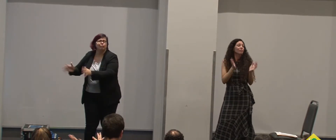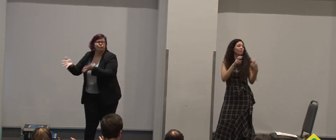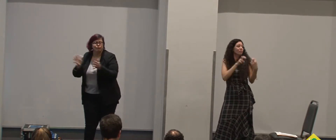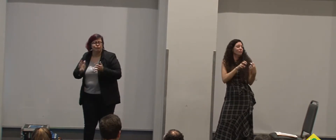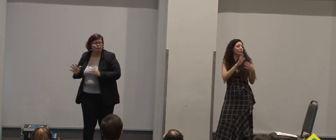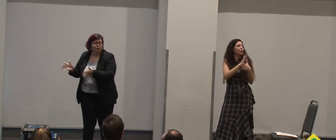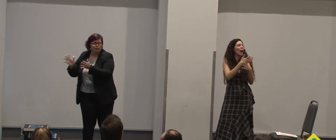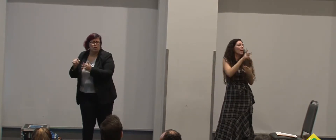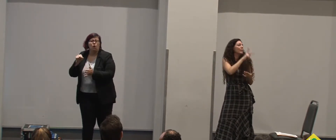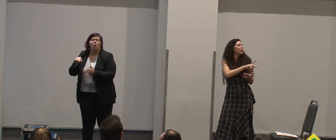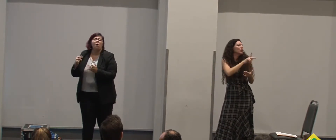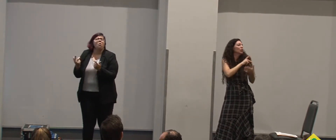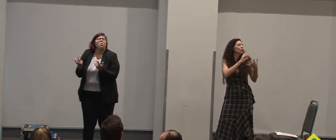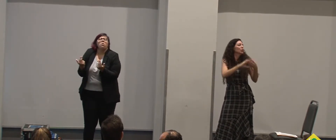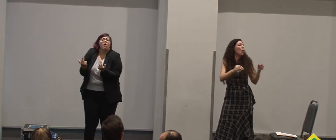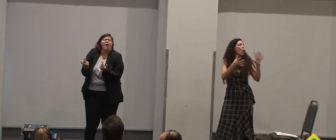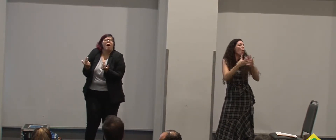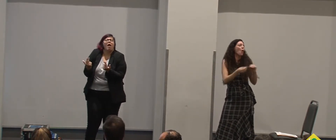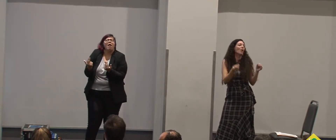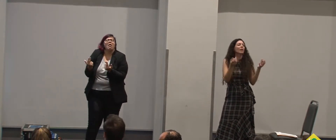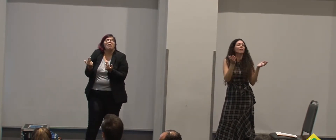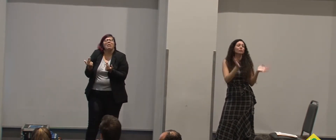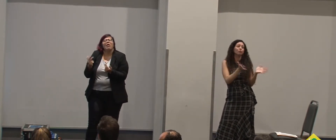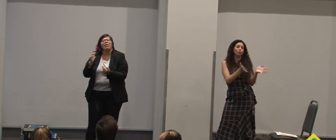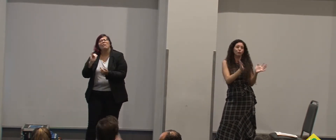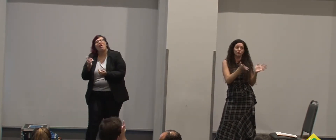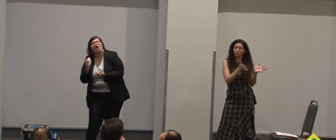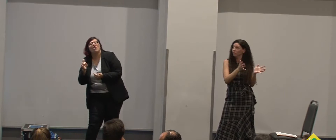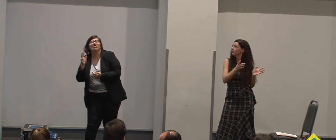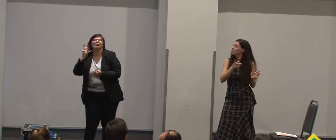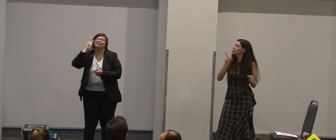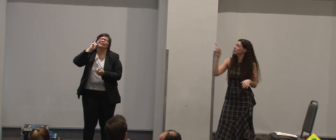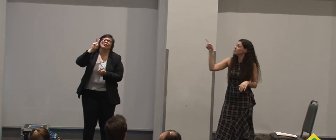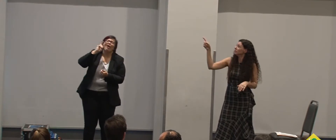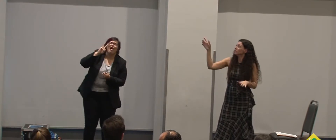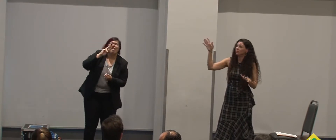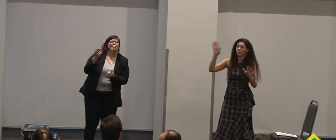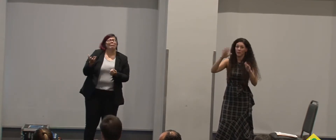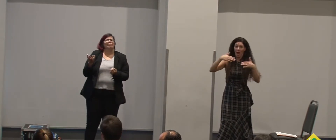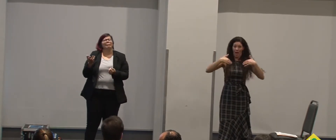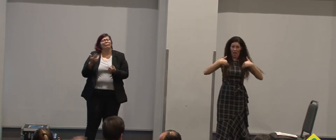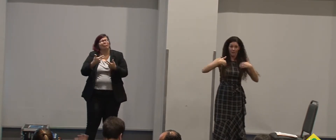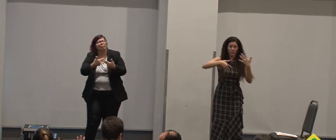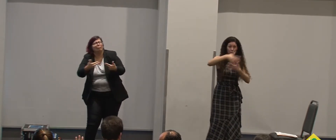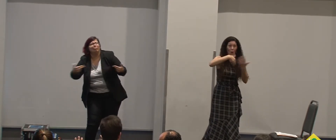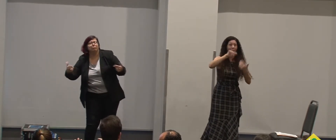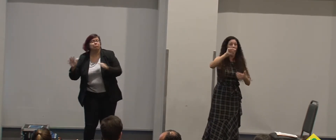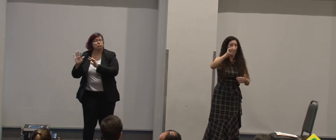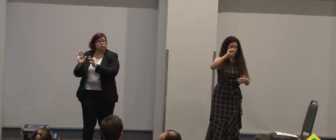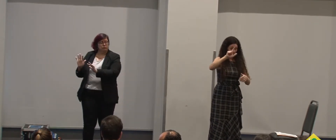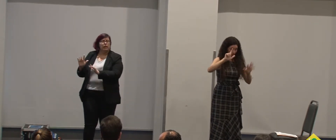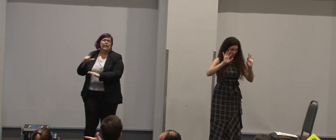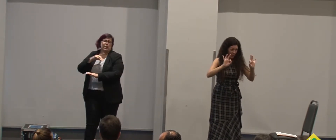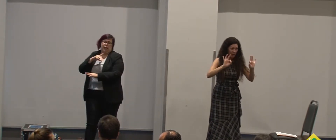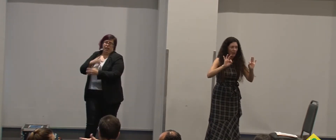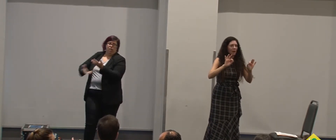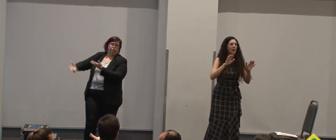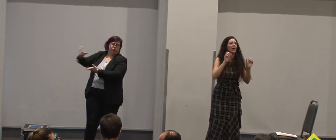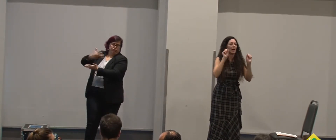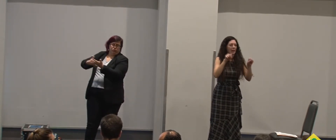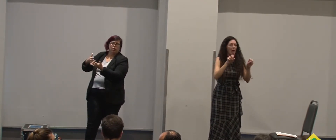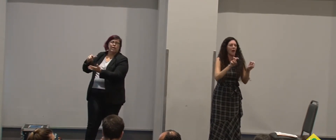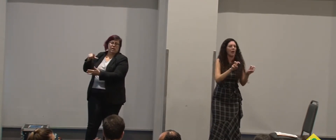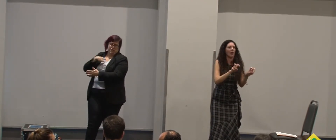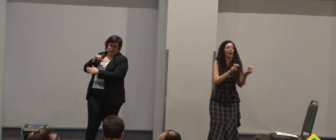Então, por exemplo, nessa foto aqui, eles estão contando histórias, um registro mais informal de utilização